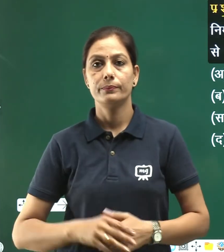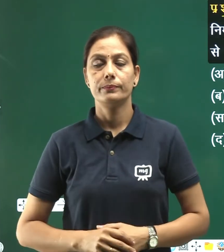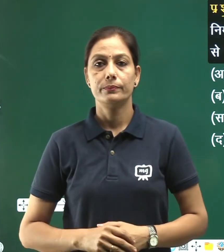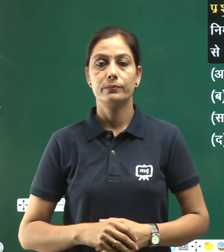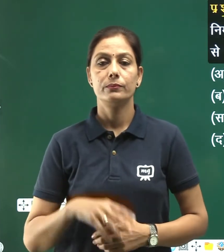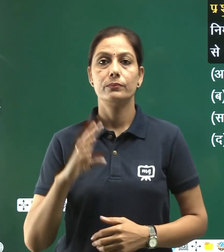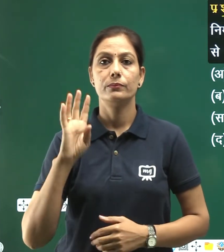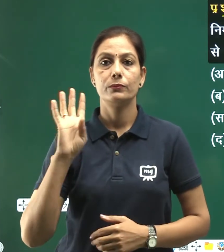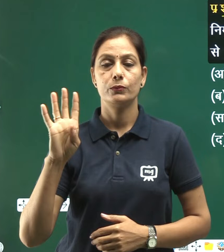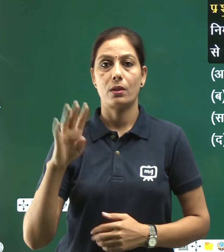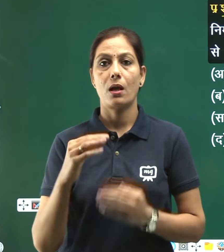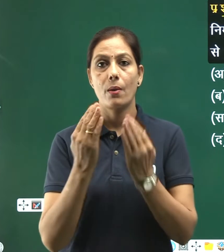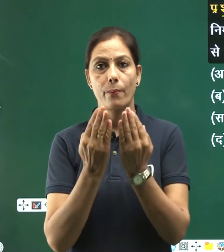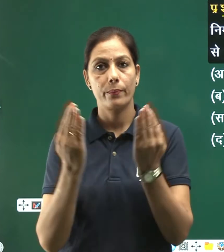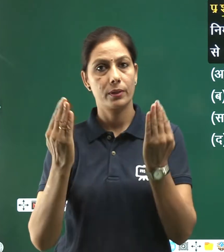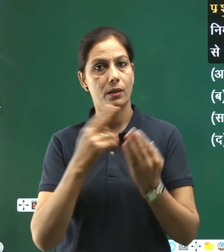चौथा टिंकल।